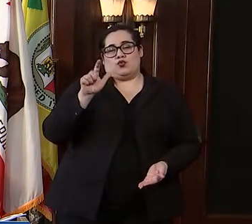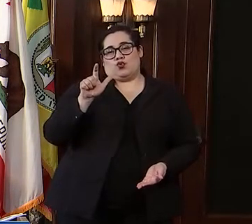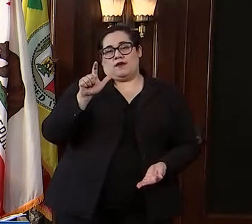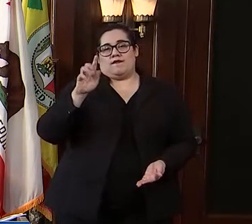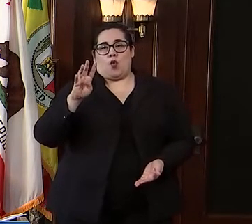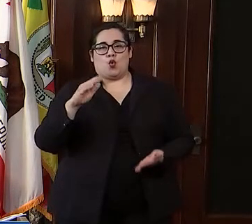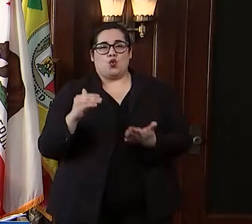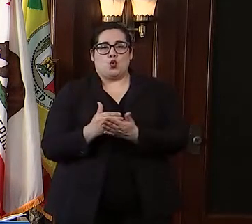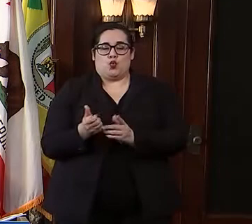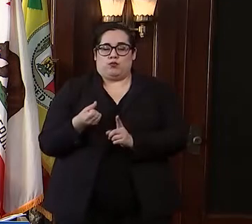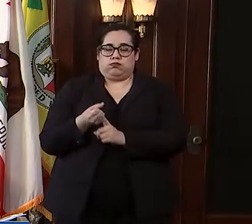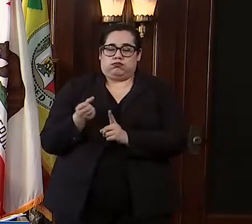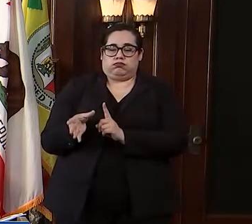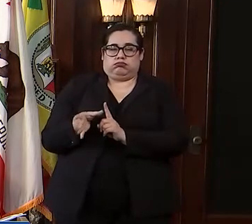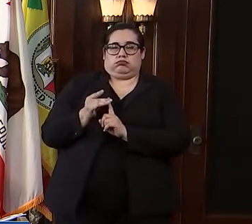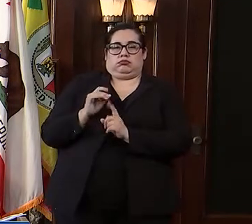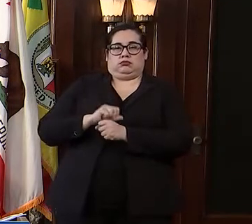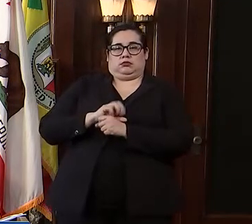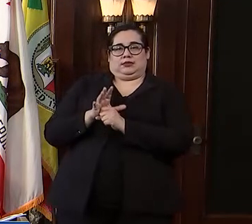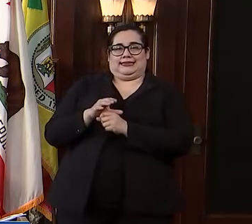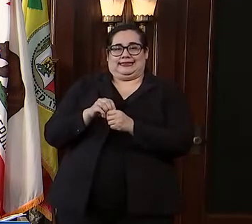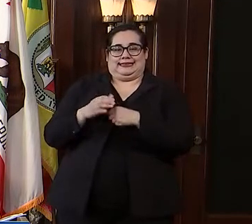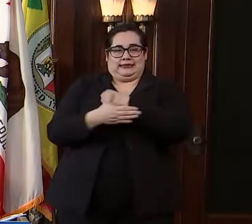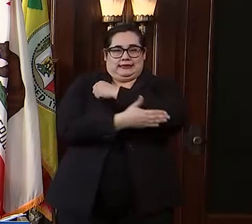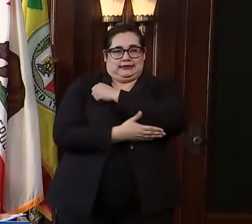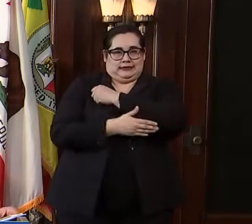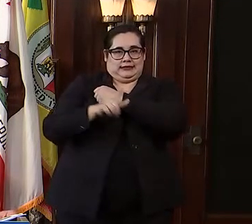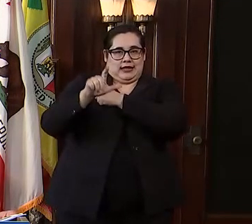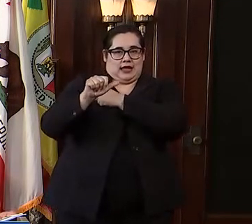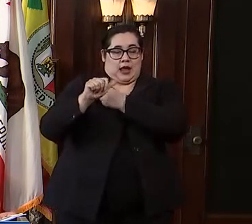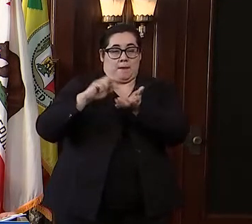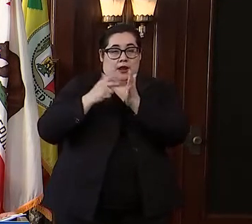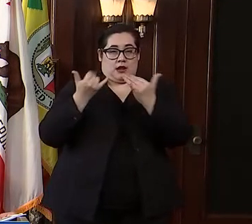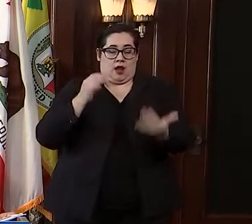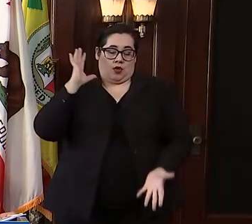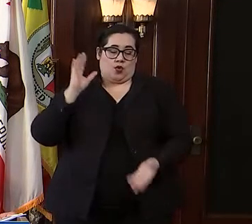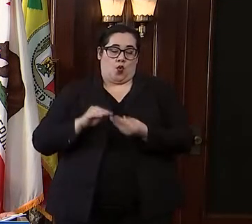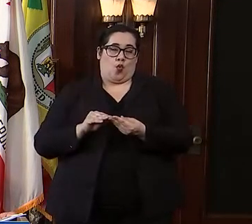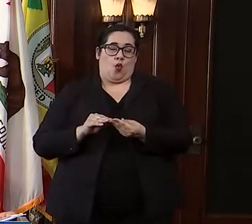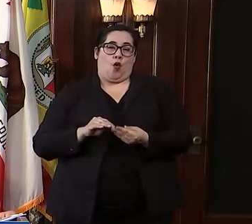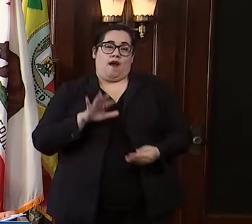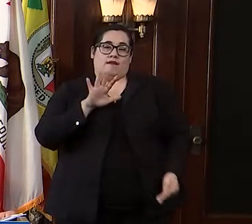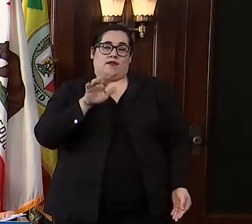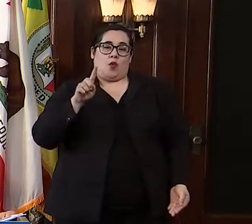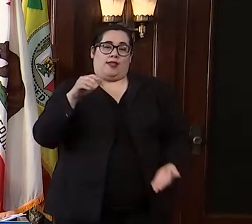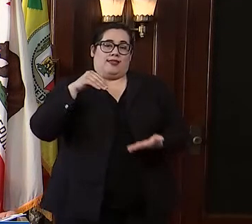1,824 nuevos casos en el condado de Los Ángeles, llegando a un total de